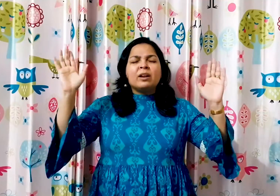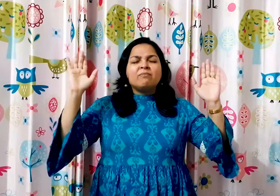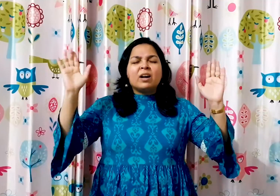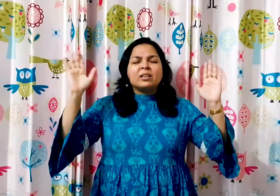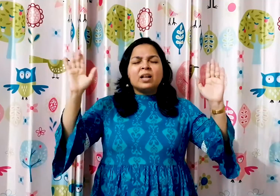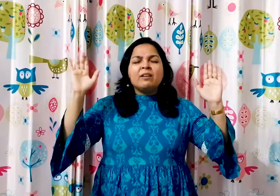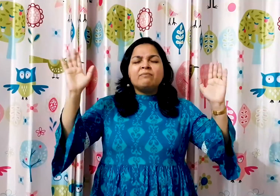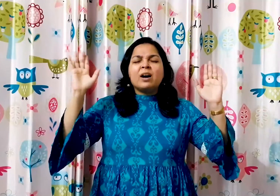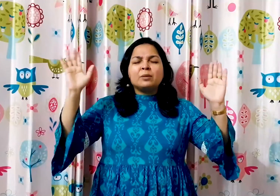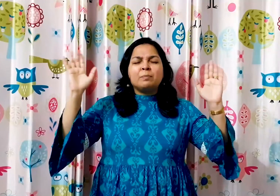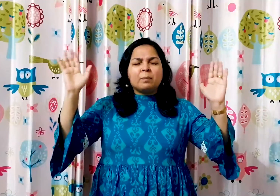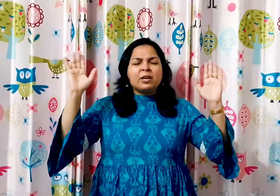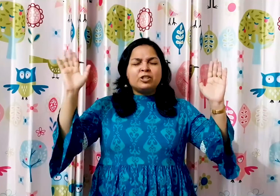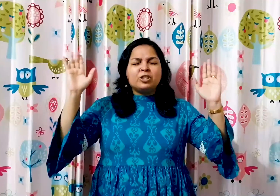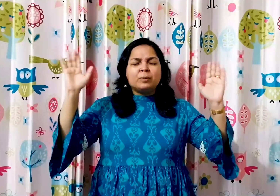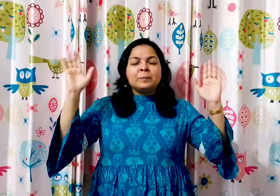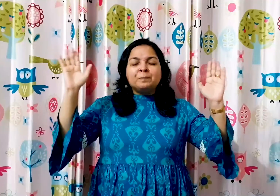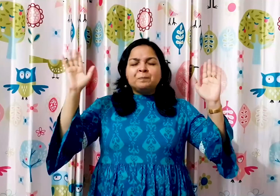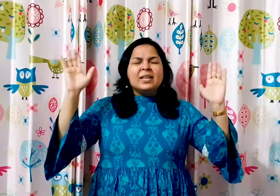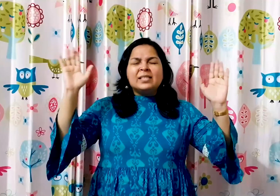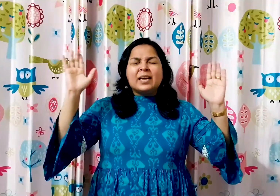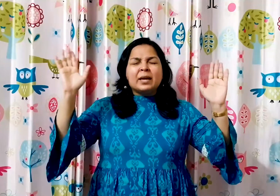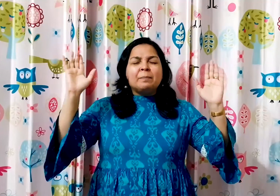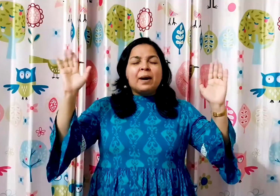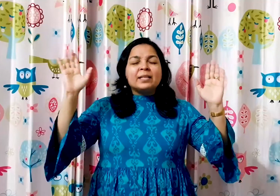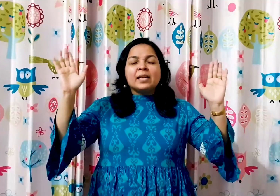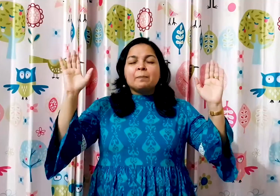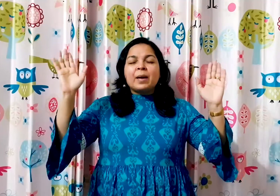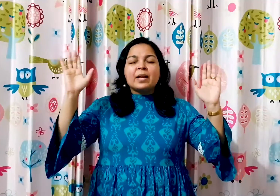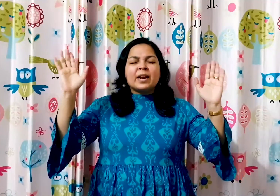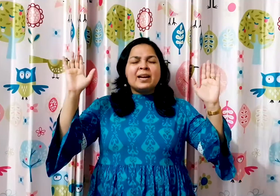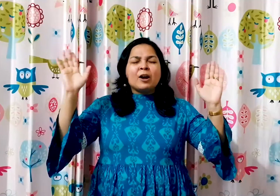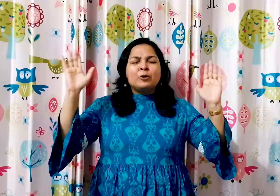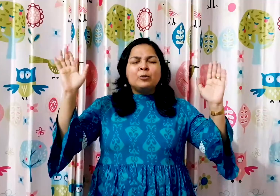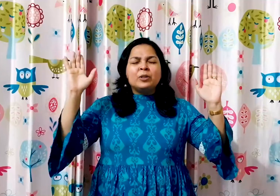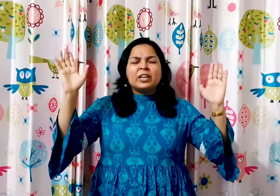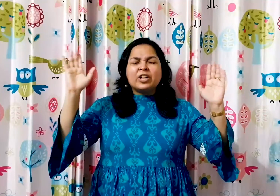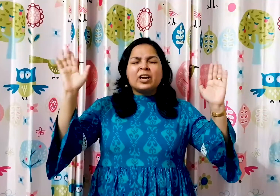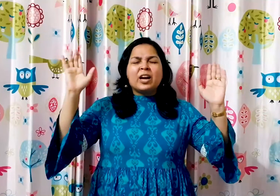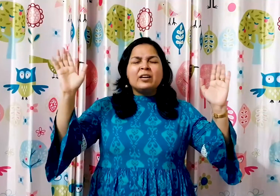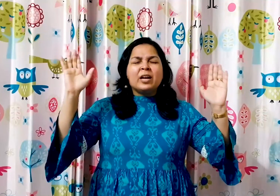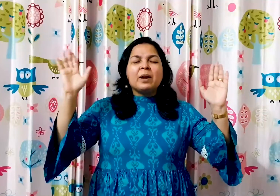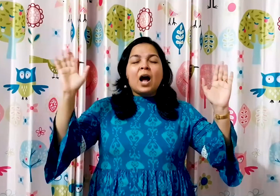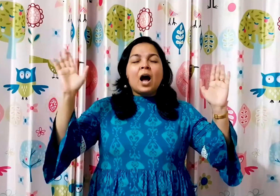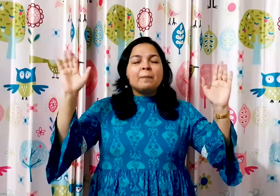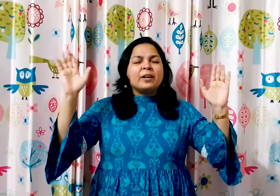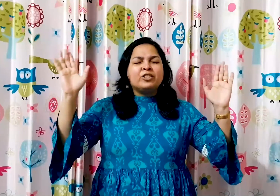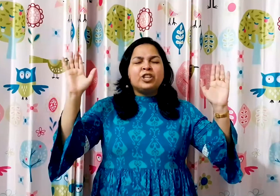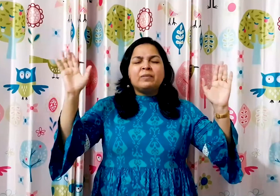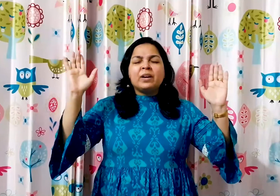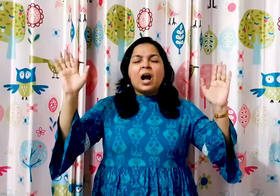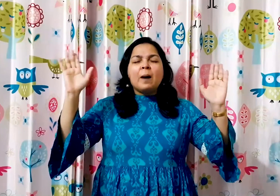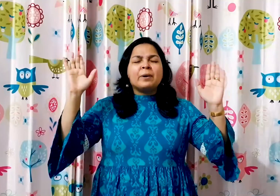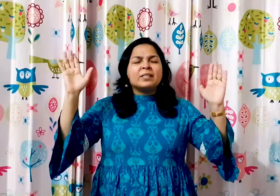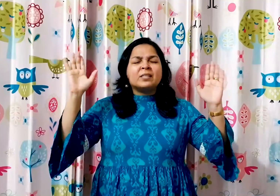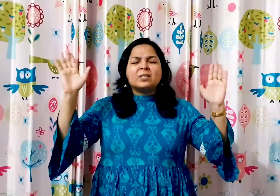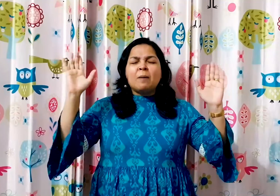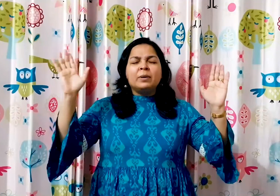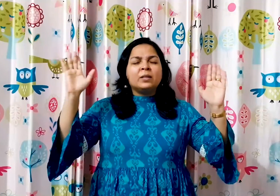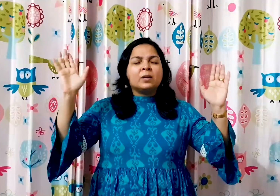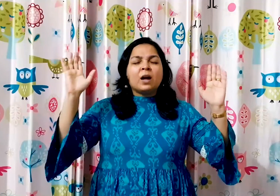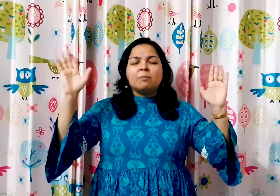ओ धन्यवाद परमेश्वर सर के बाल से लेकर पैर के नाखून तक ईश्वर अंदर में आपका जीवन